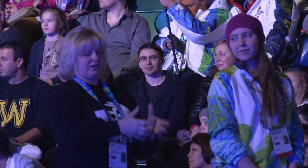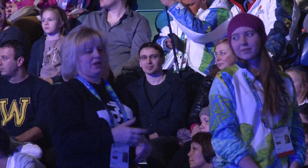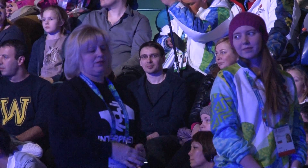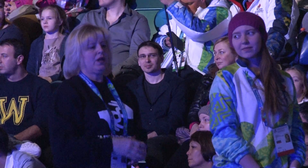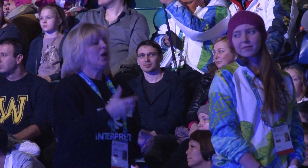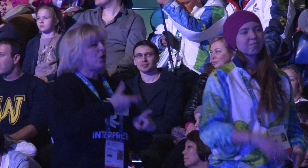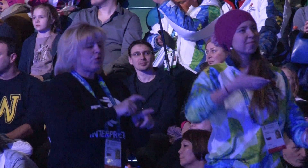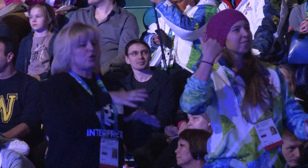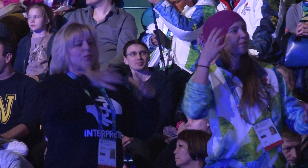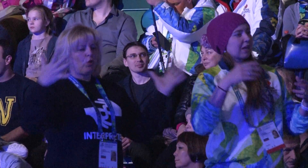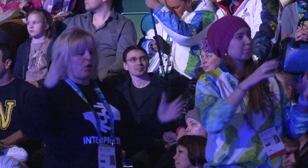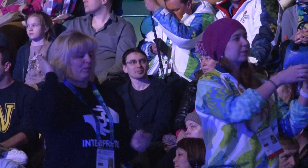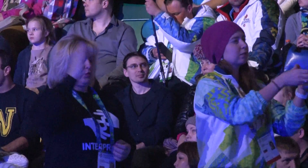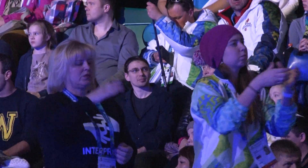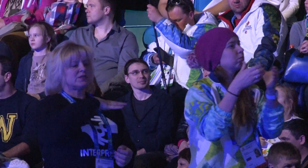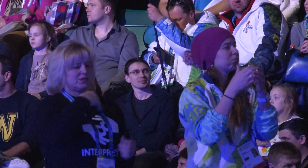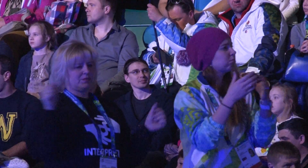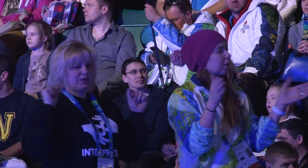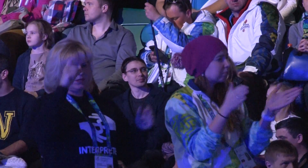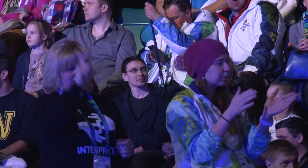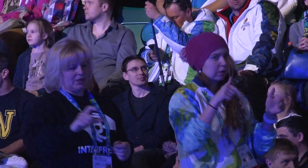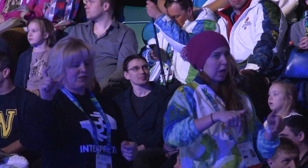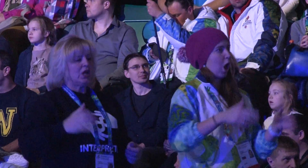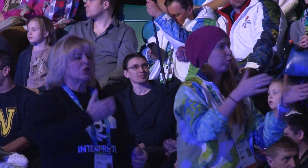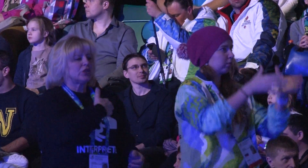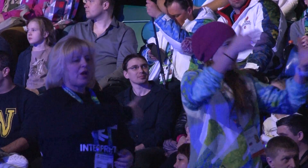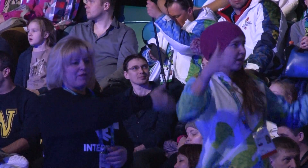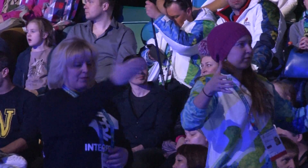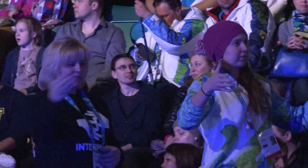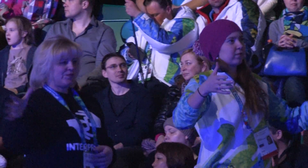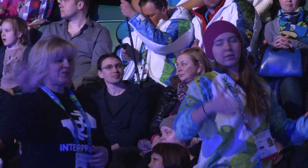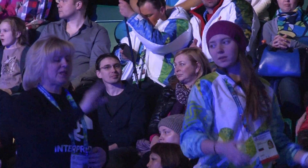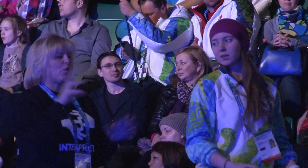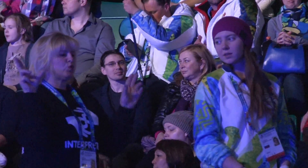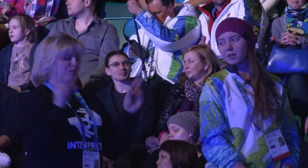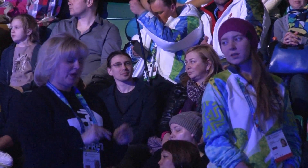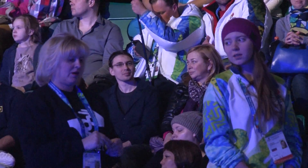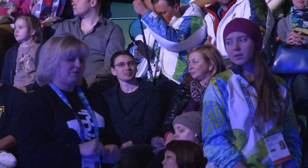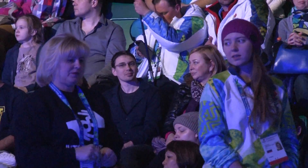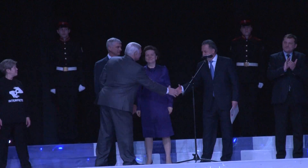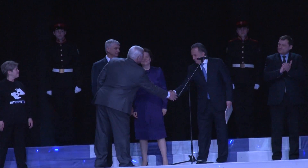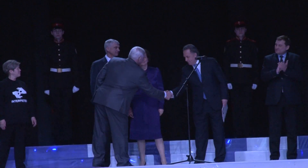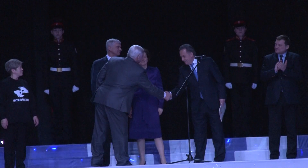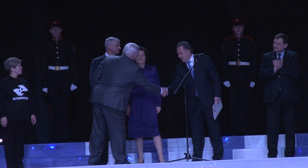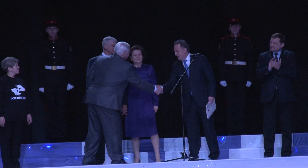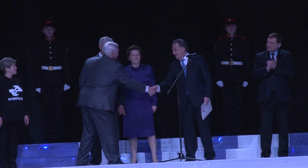много будет спортсменов. Желаю вам всем успехов. All of you here